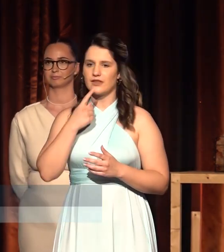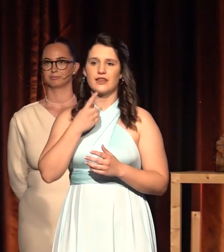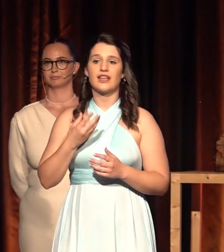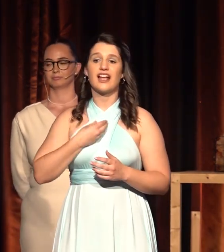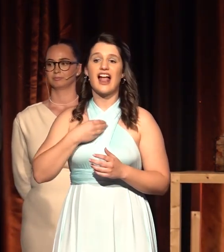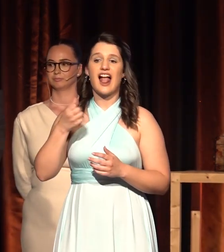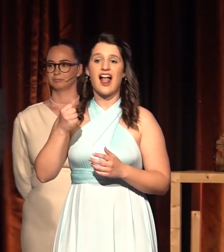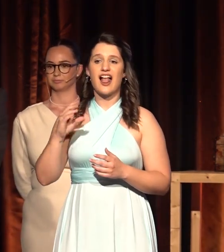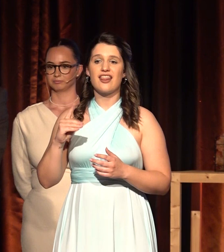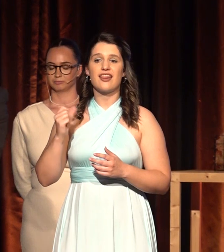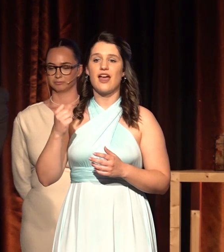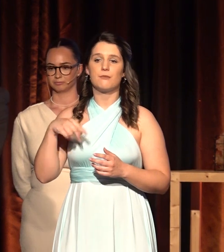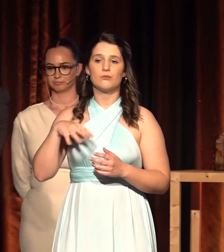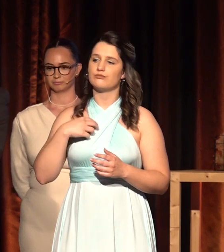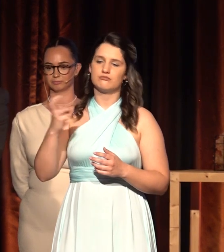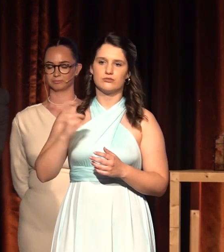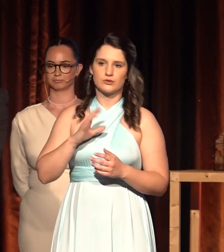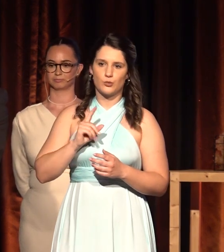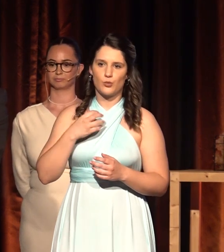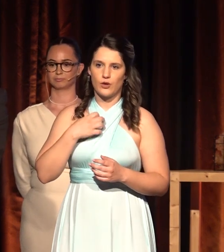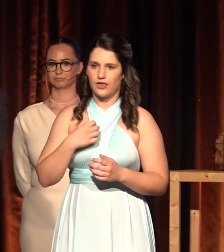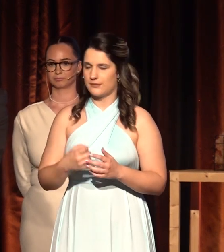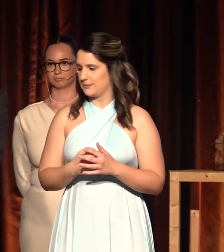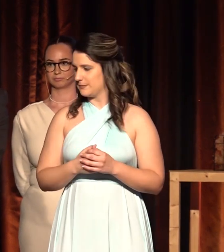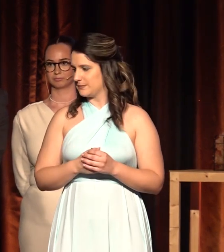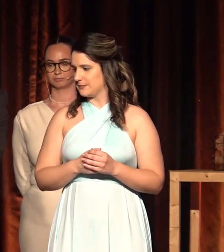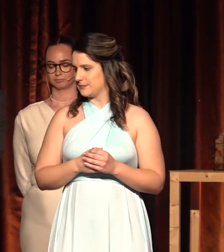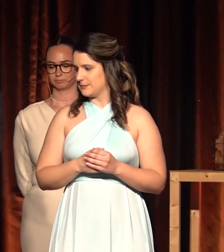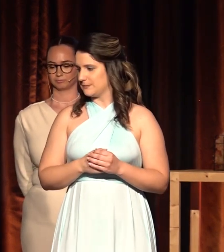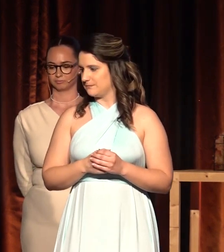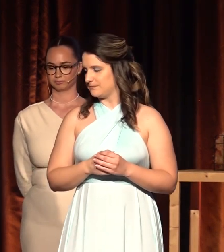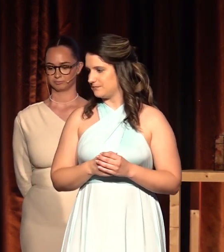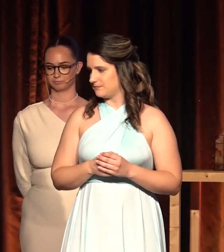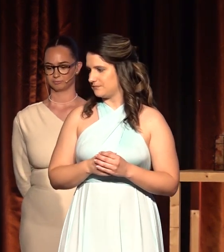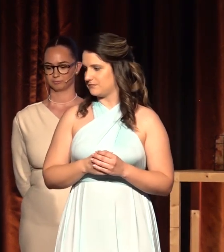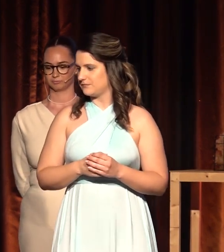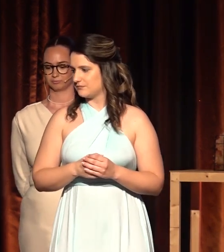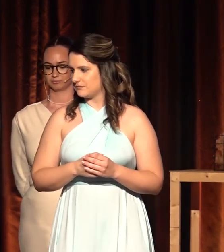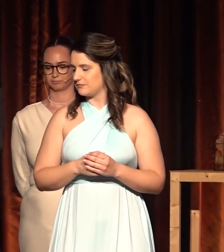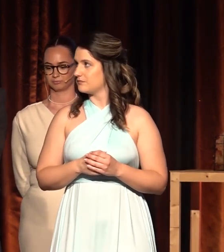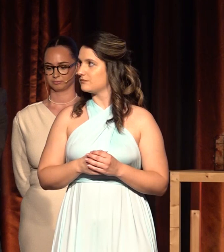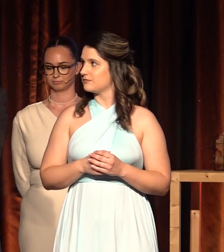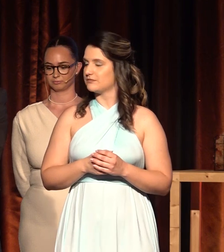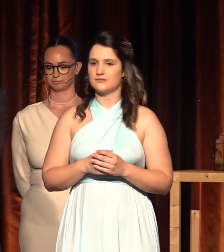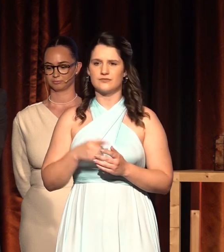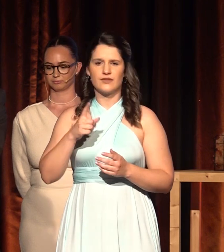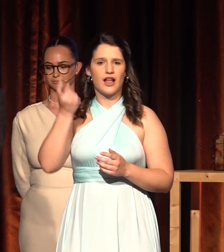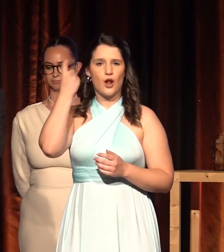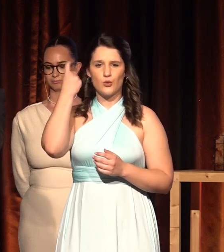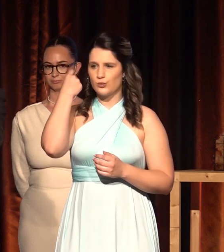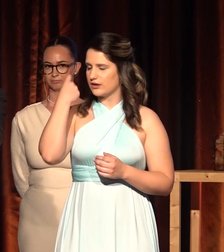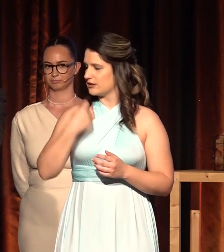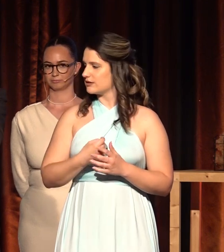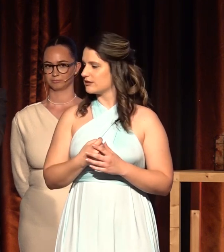a l'anterior, però per motius d'agenda aquí no ha pogut, ha hagut de marxar i també us volia saludar. Els alumnes, que sou